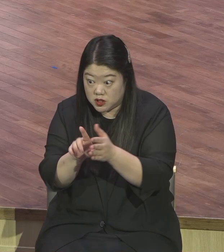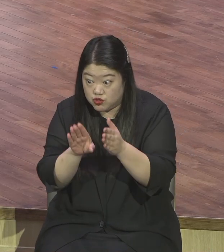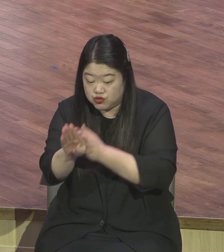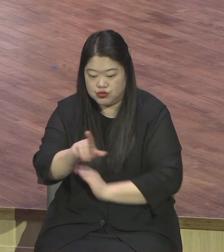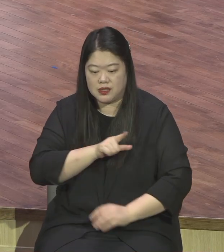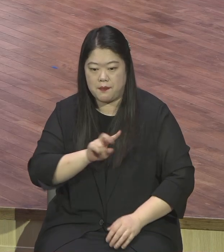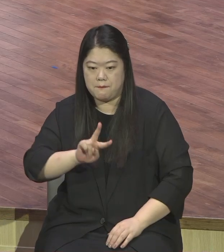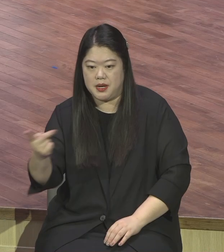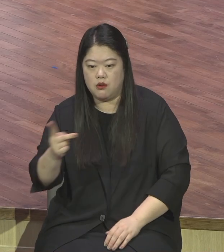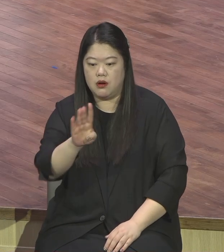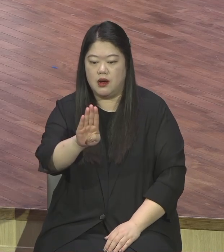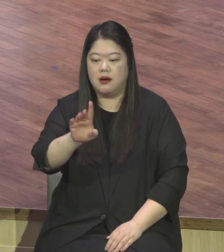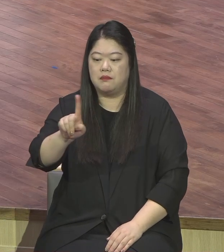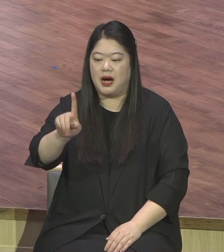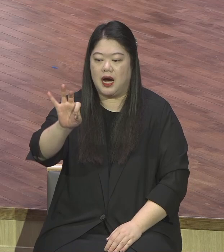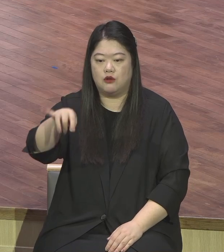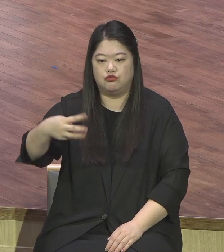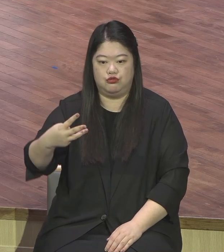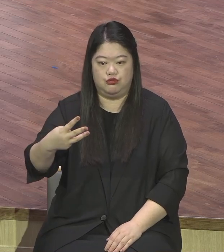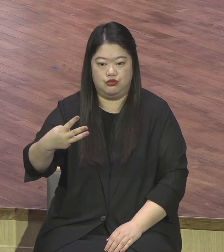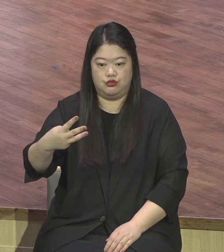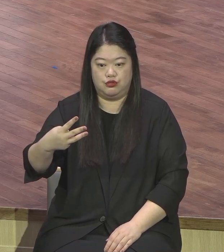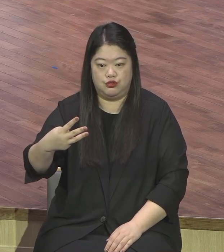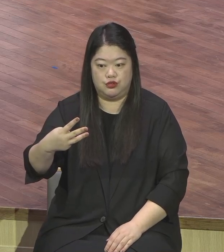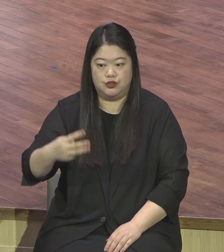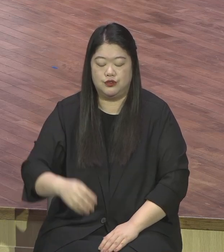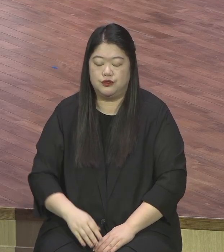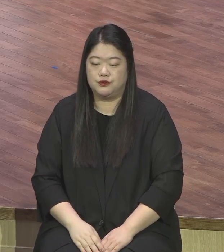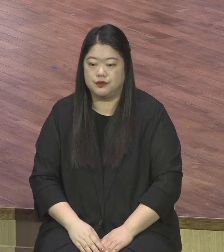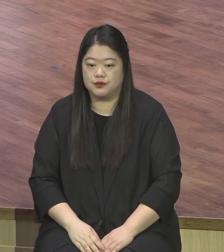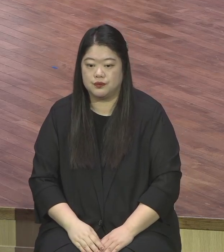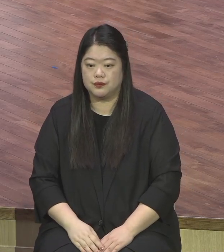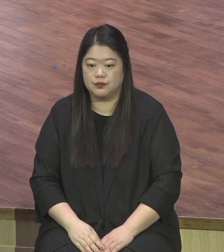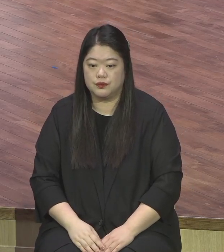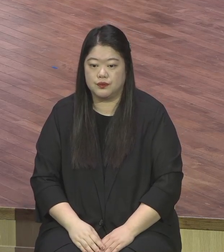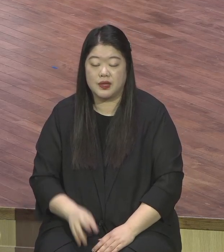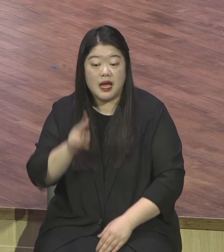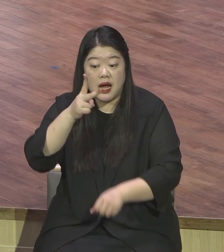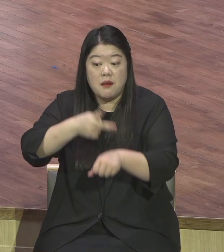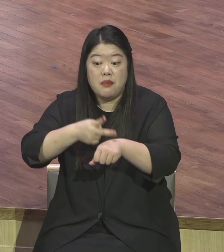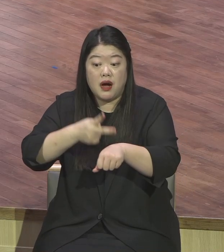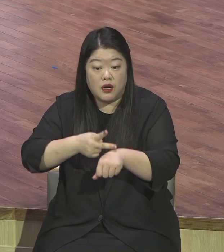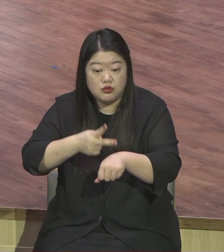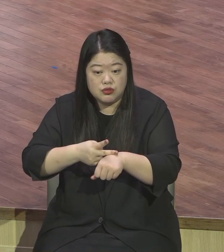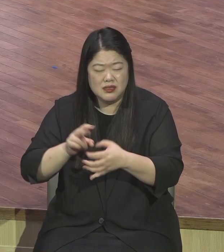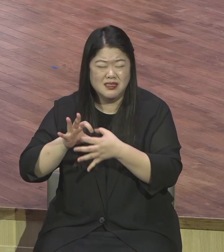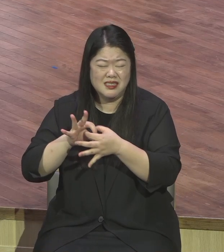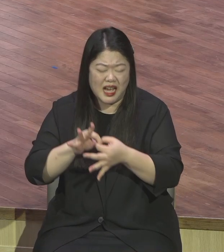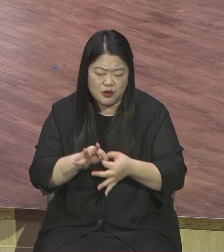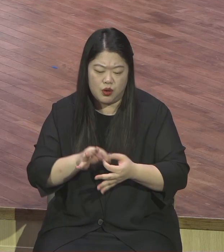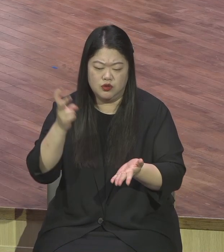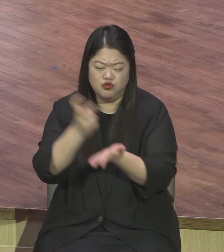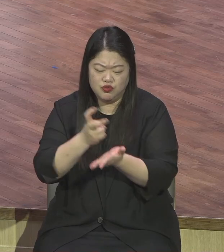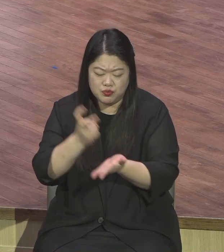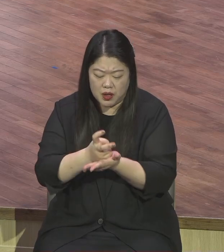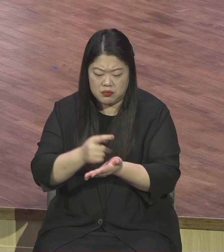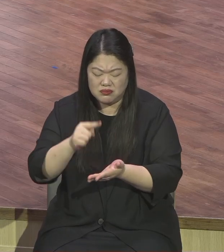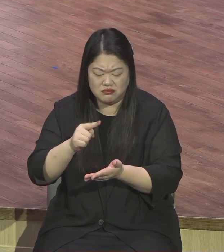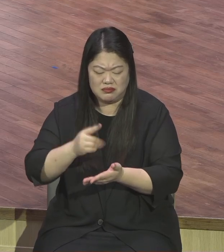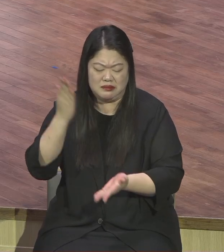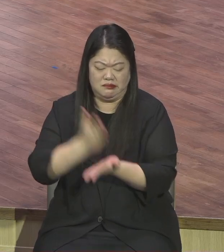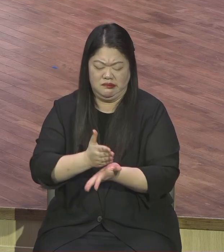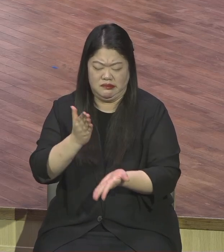하나님의 계획이었다고 고백하고 있습니다. 사도 바울이 이렇게 간증하는 이유가 있습니다. 율법의 폐해가